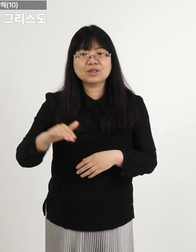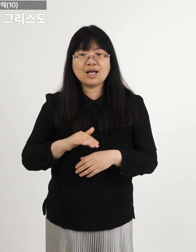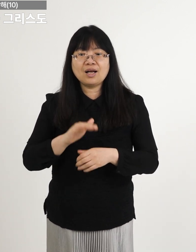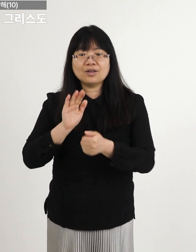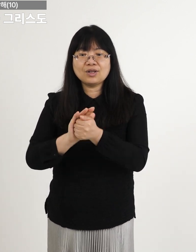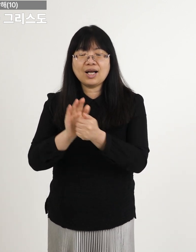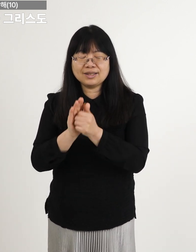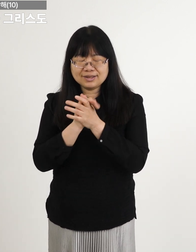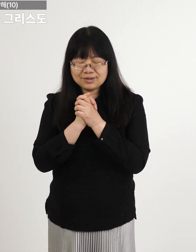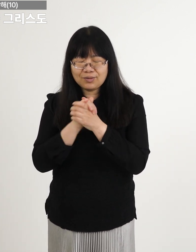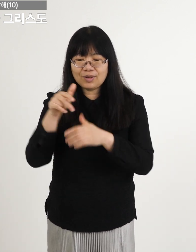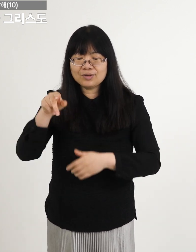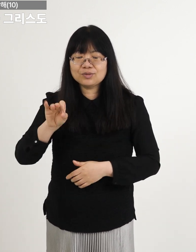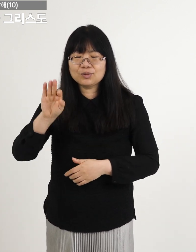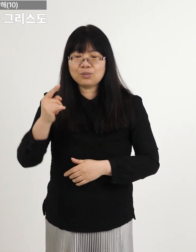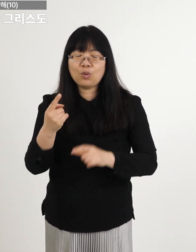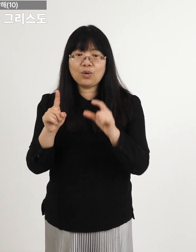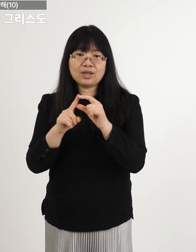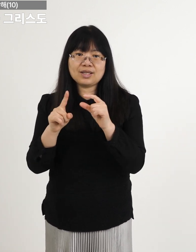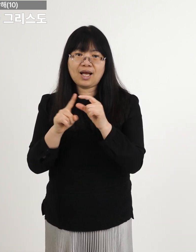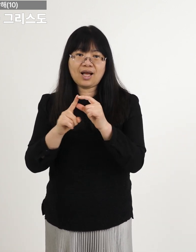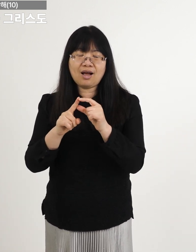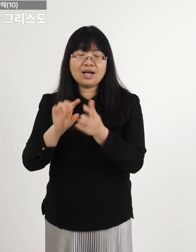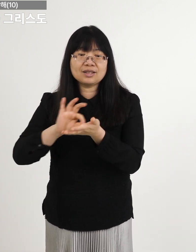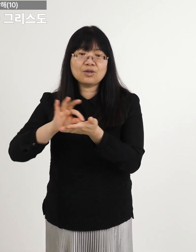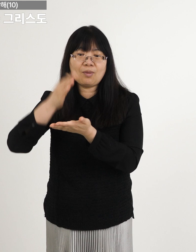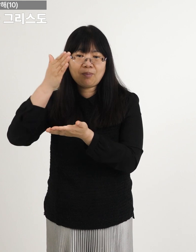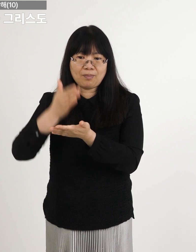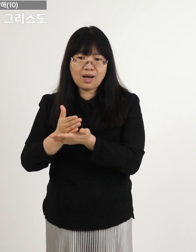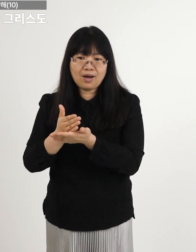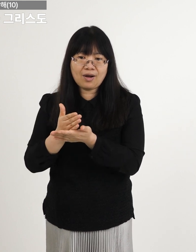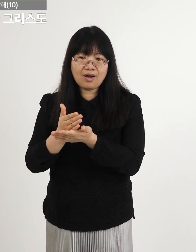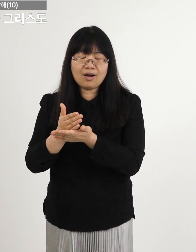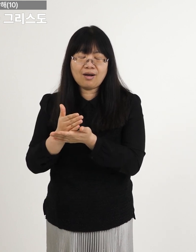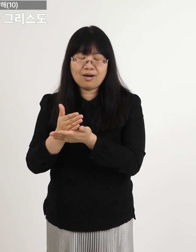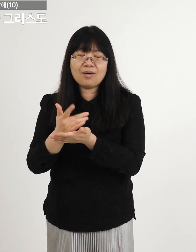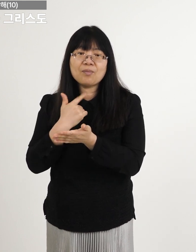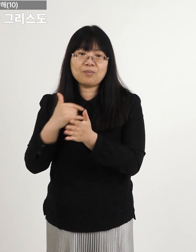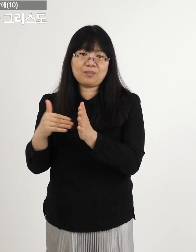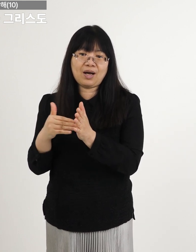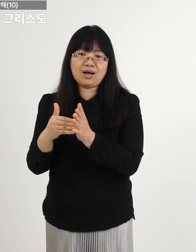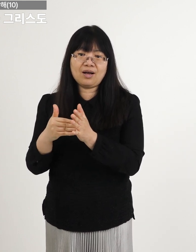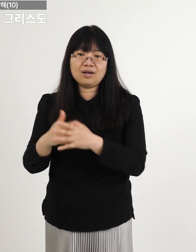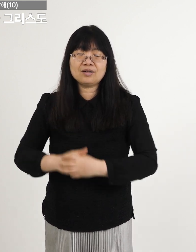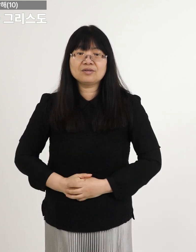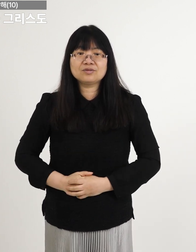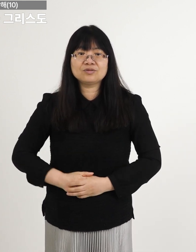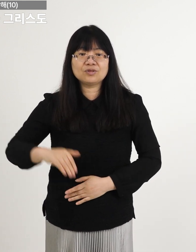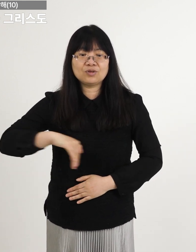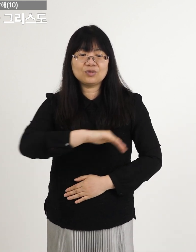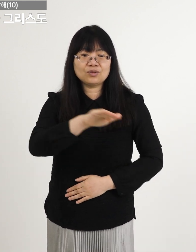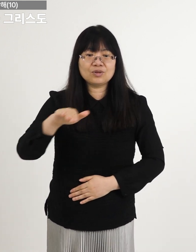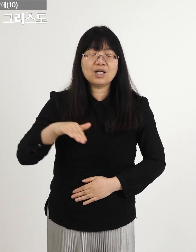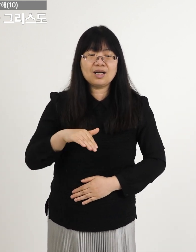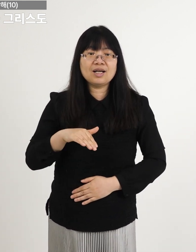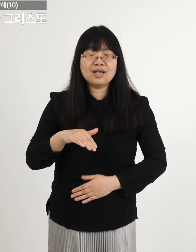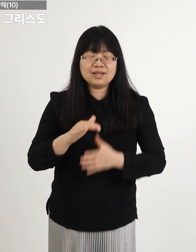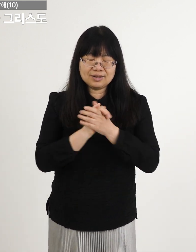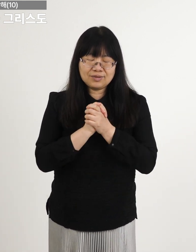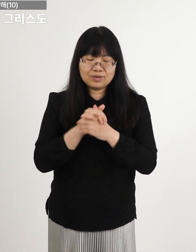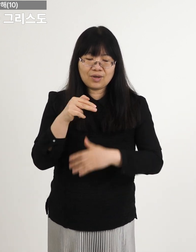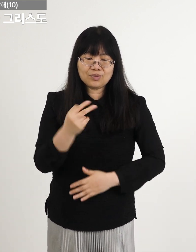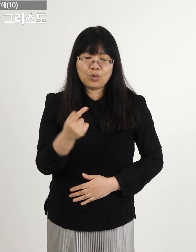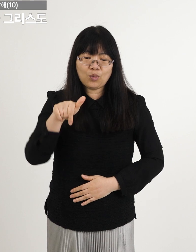뭐다 하는 표현을 총회 결의해서 사용하지 못하도록 돼 있어요. 보통 우리의 기도를 도고의